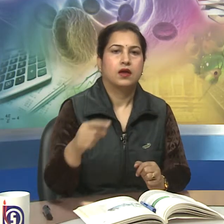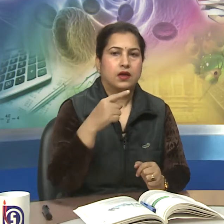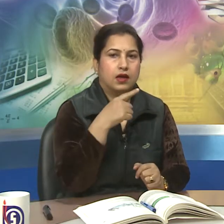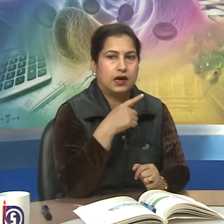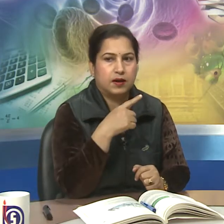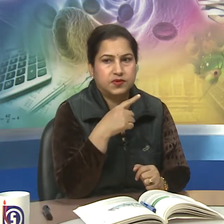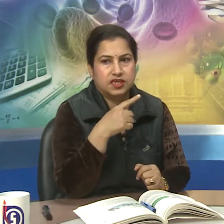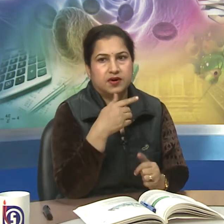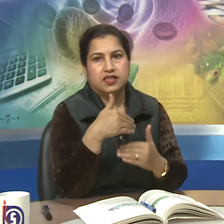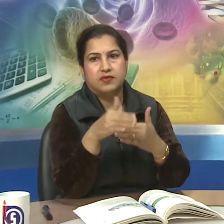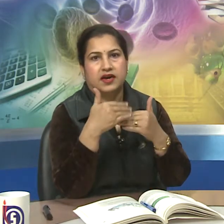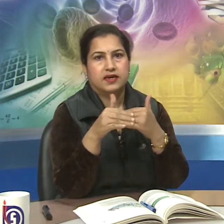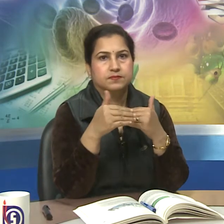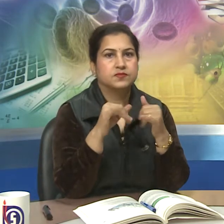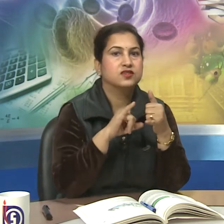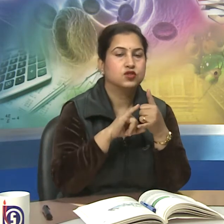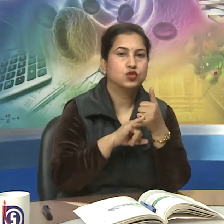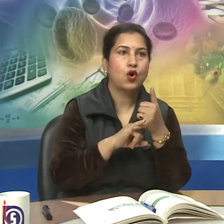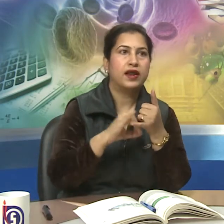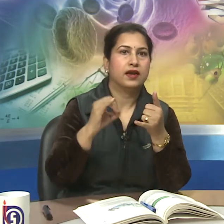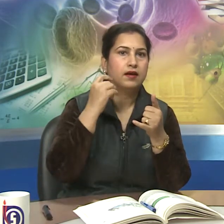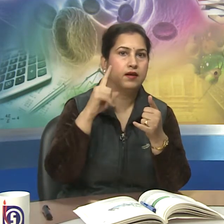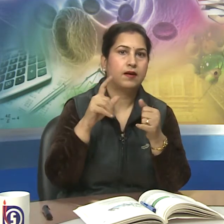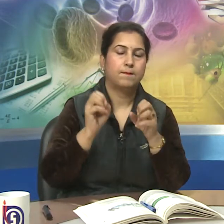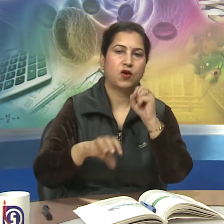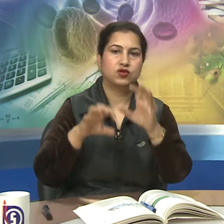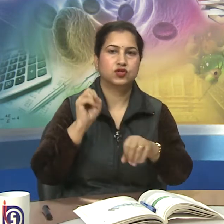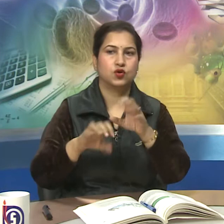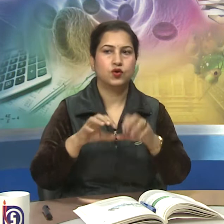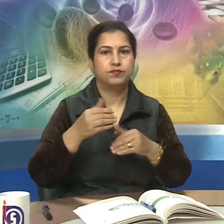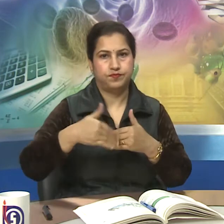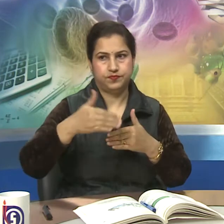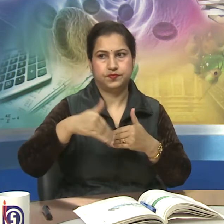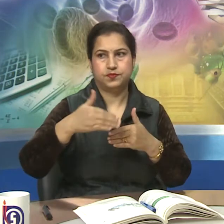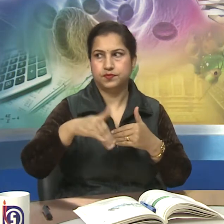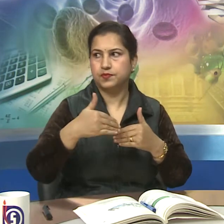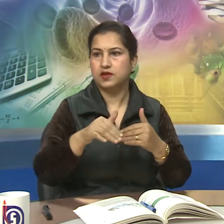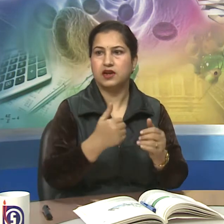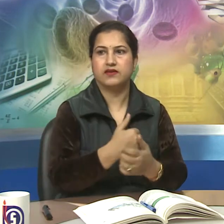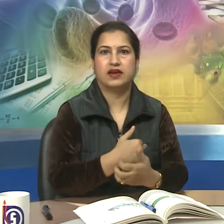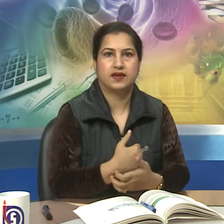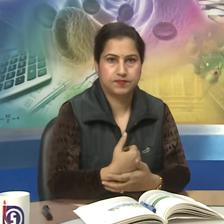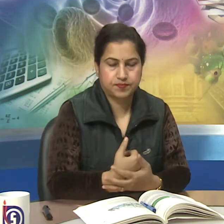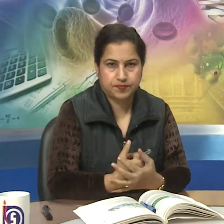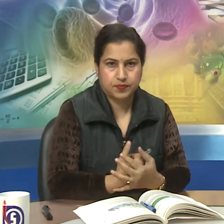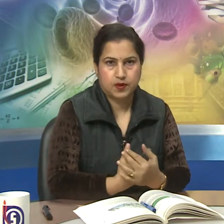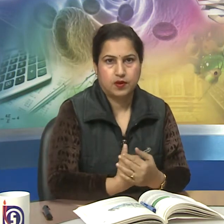अब उसके बाद हम आ गए सोइल पोलूशन को बात करने वाले हैं